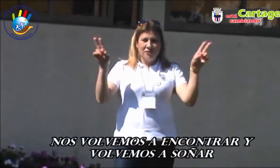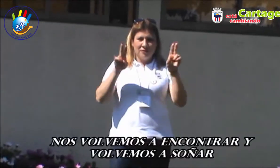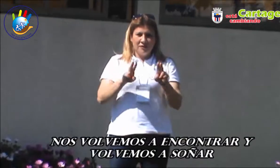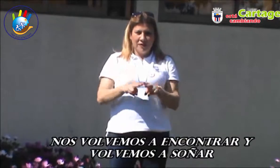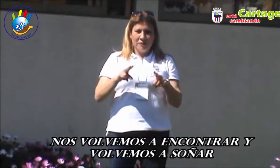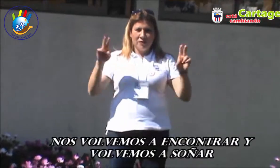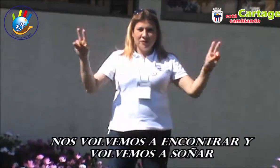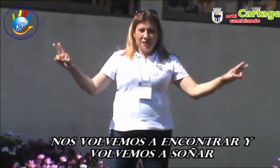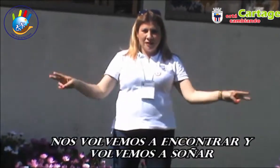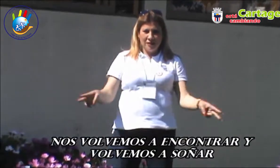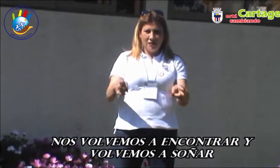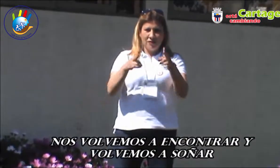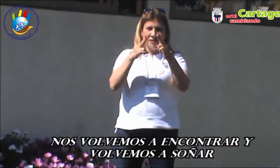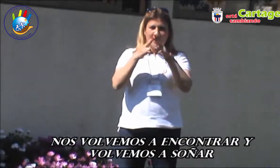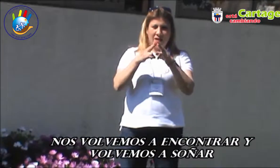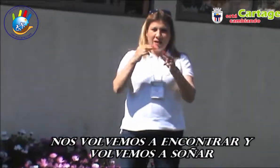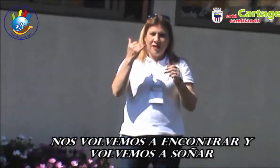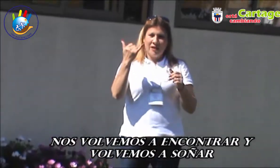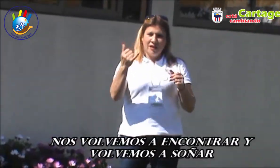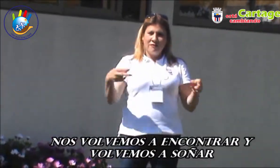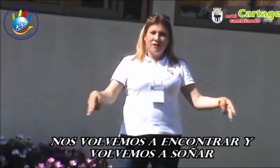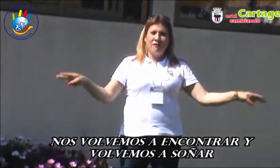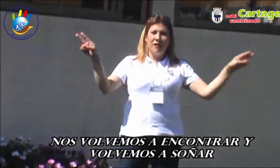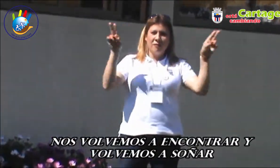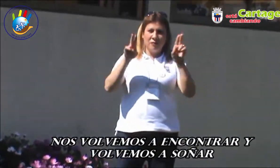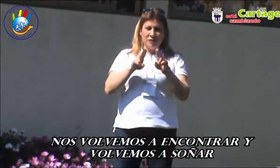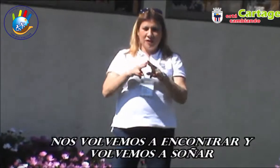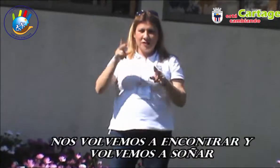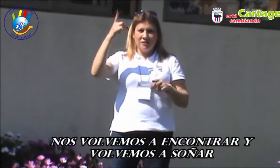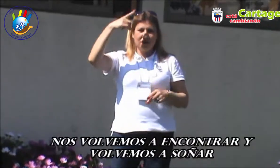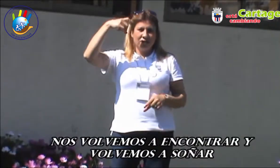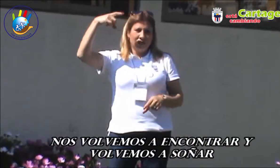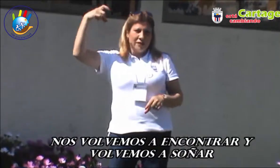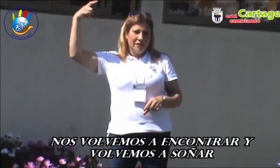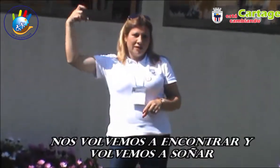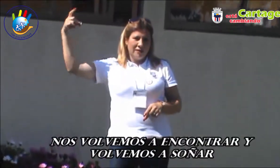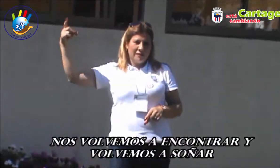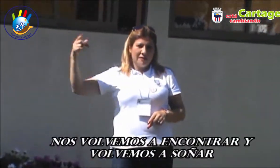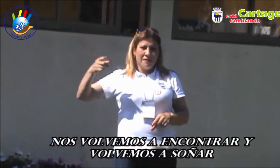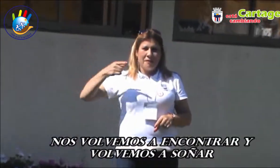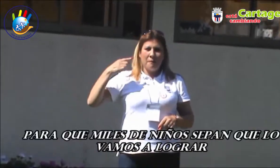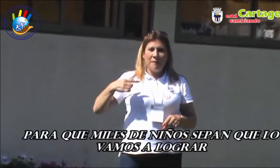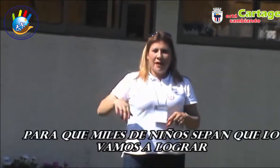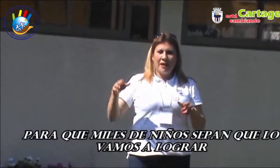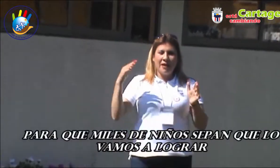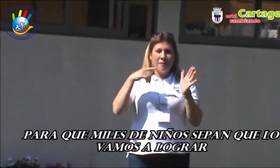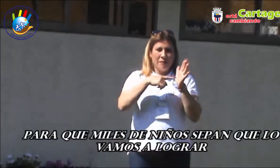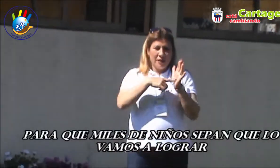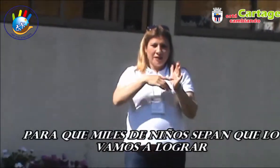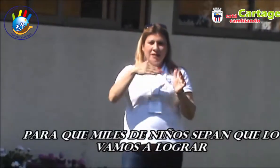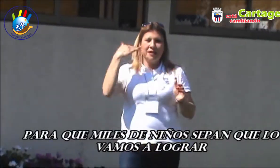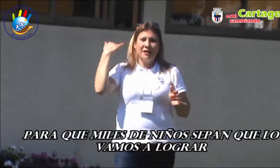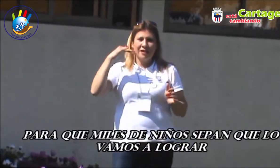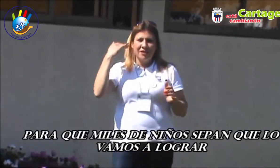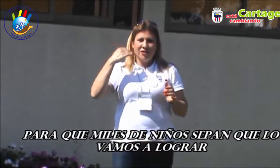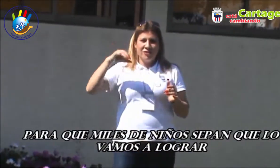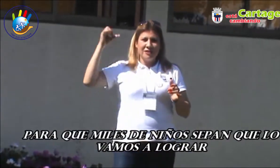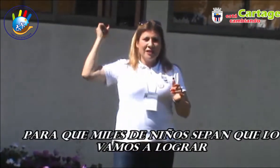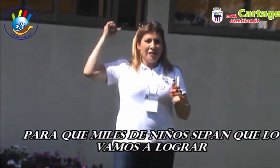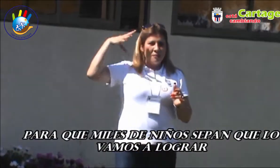Nos volvemos a encontrar y volvemos a soñar, para que miles de niños